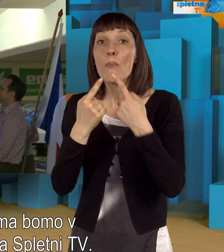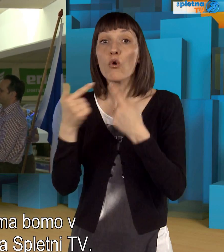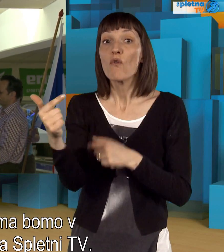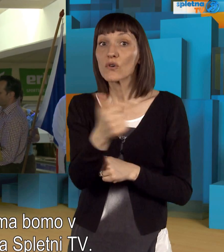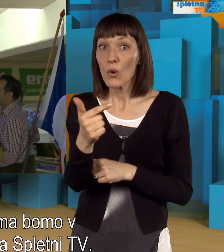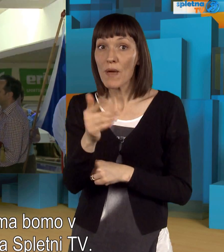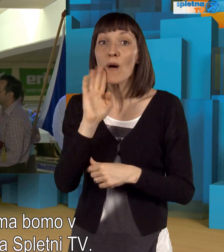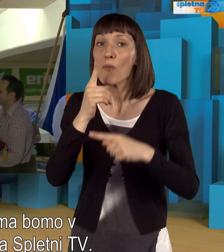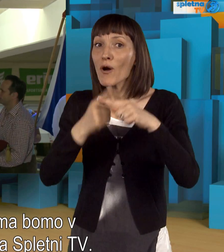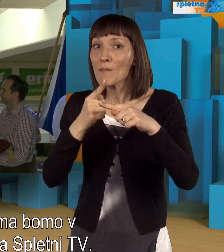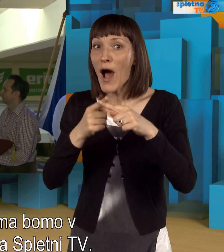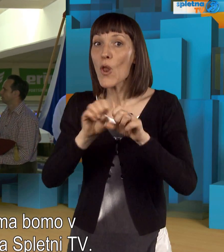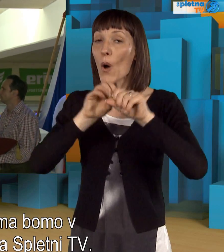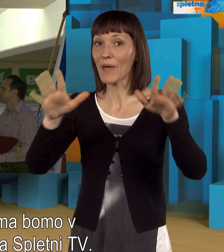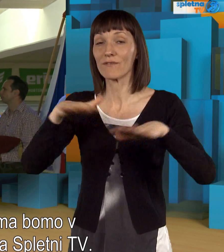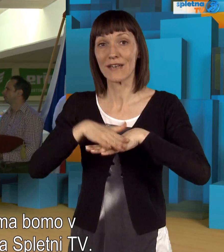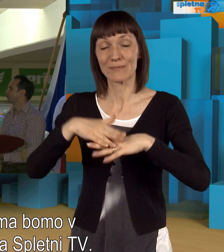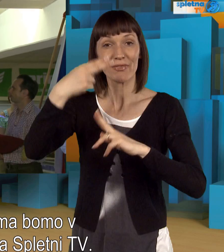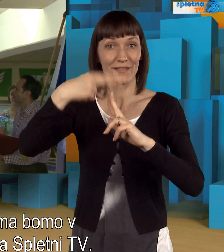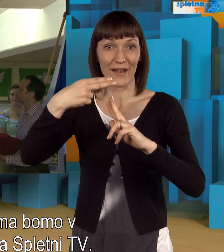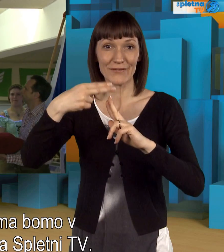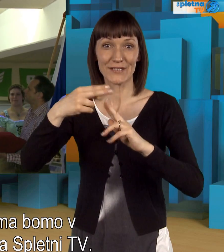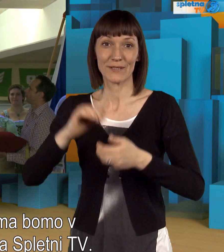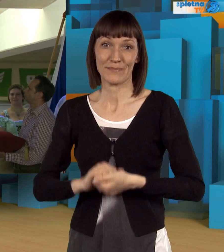Pogovor z obema bomo v kratkem objavili na spletni TV.